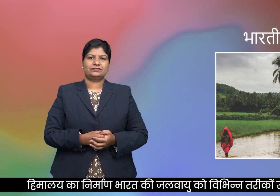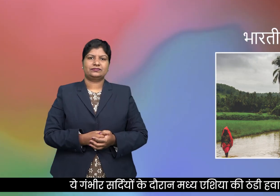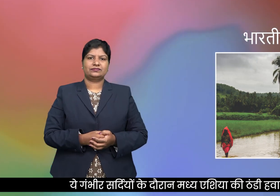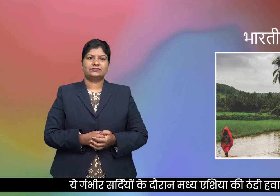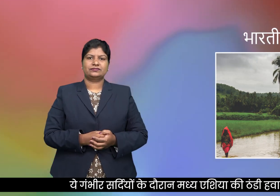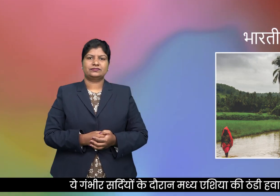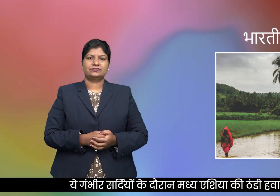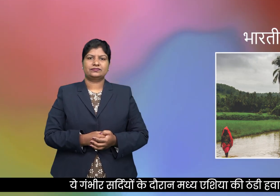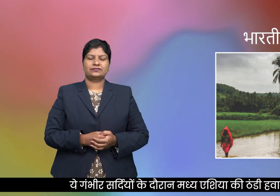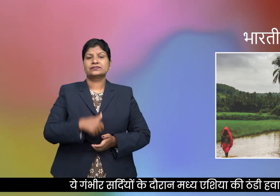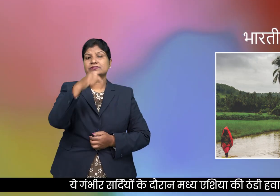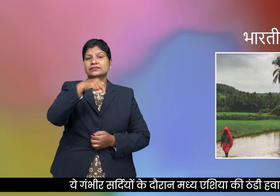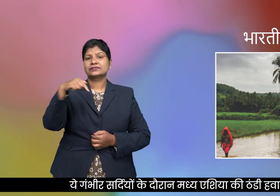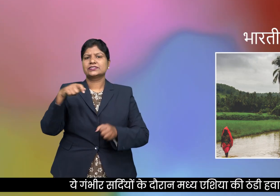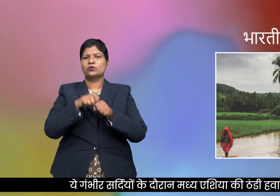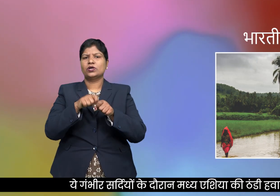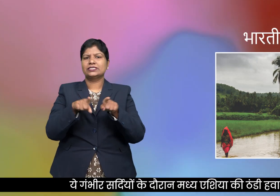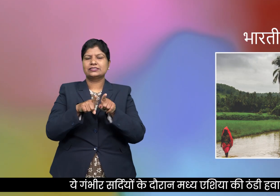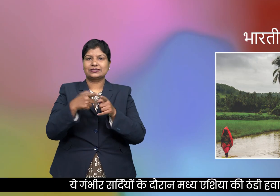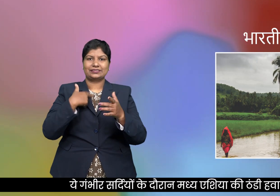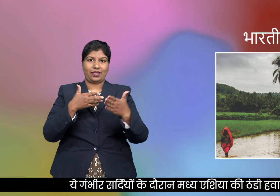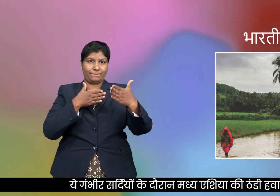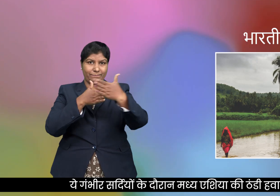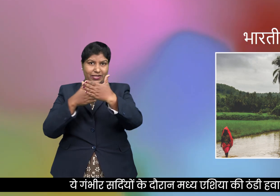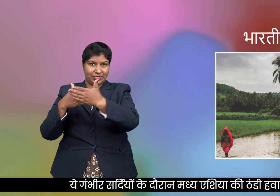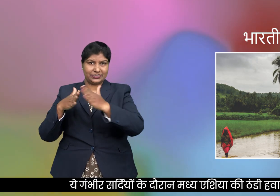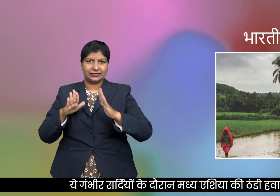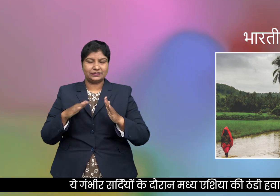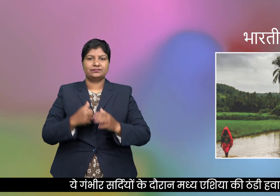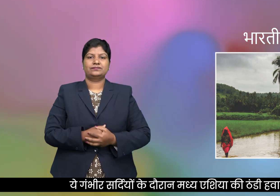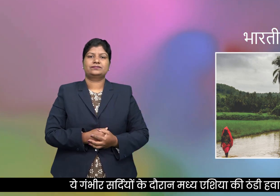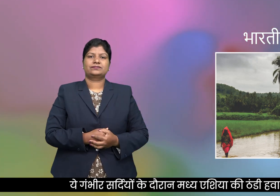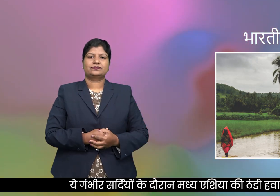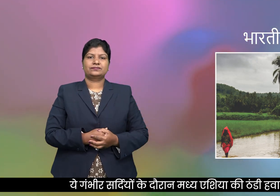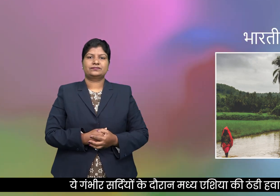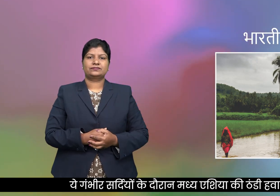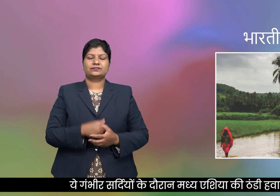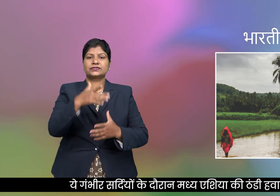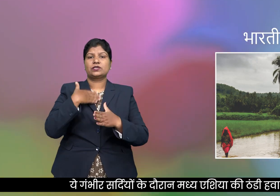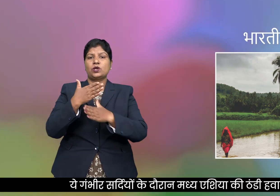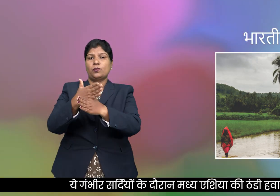ये गंभीर सर्दियों के दौरान मध्य एशिया की ठंडी हवाओं से भारत के